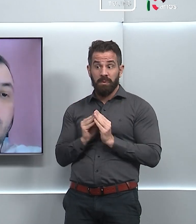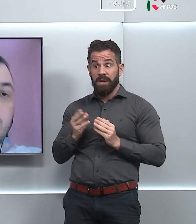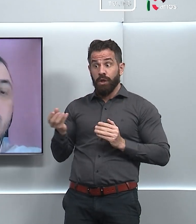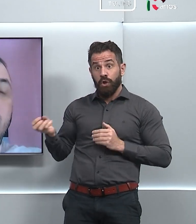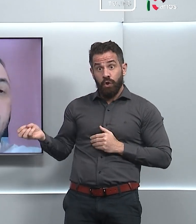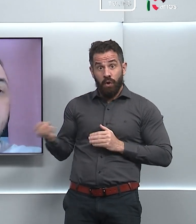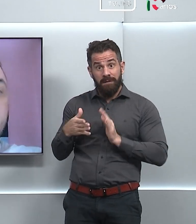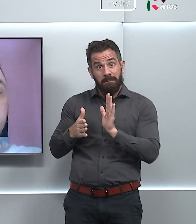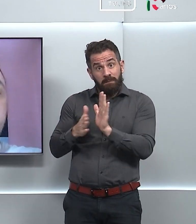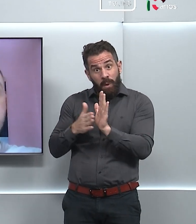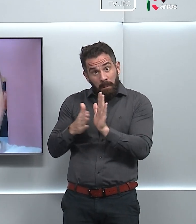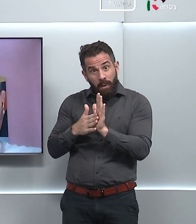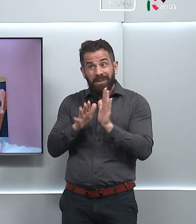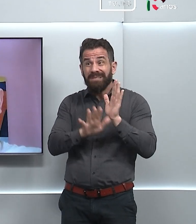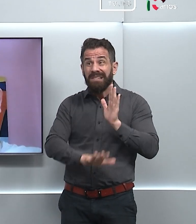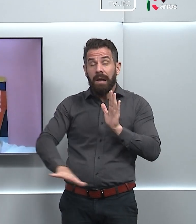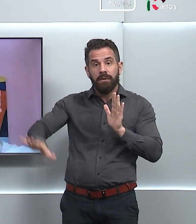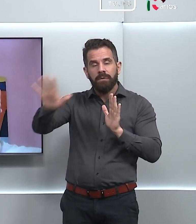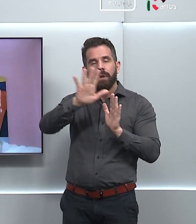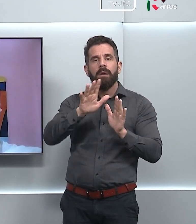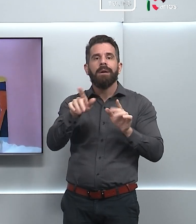um pouco desse